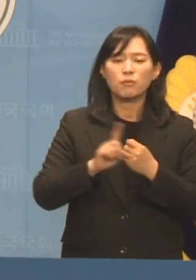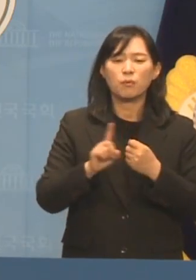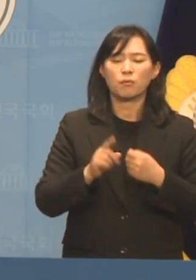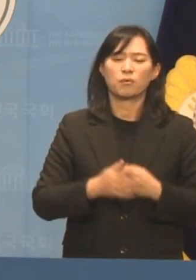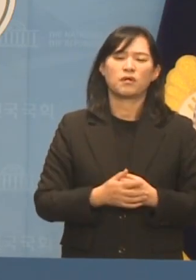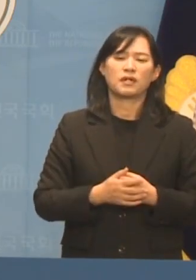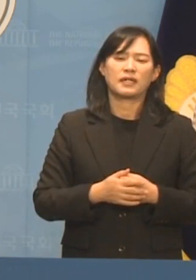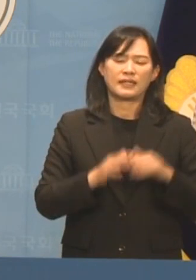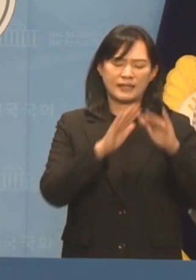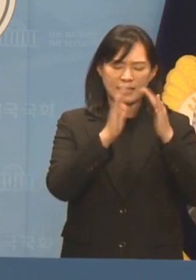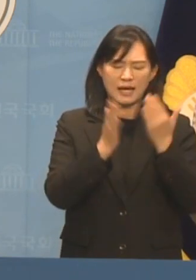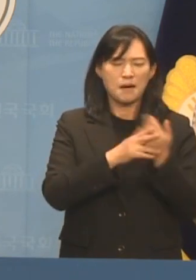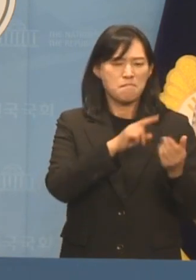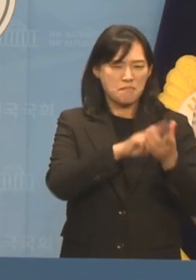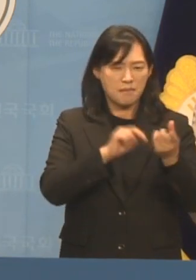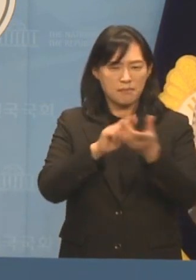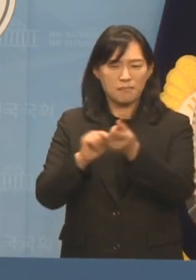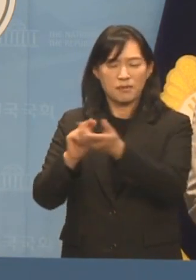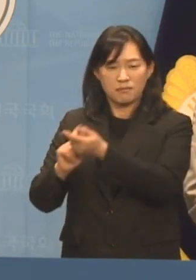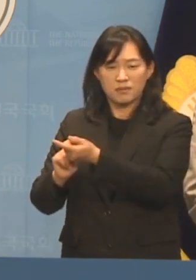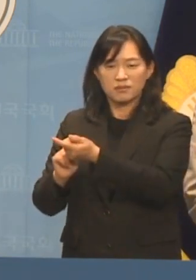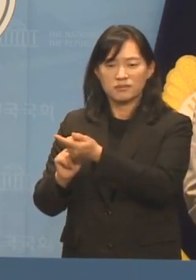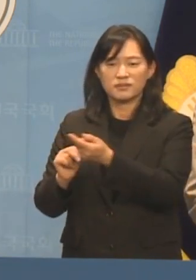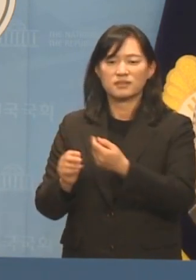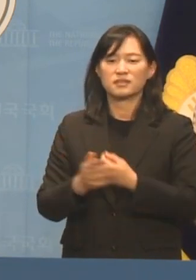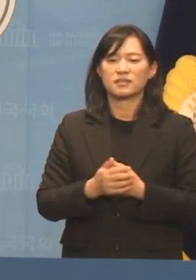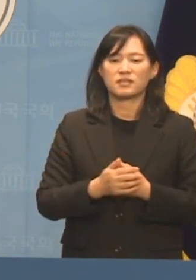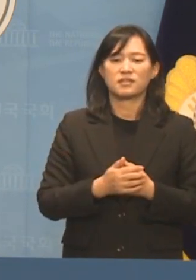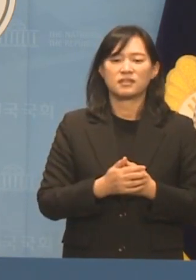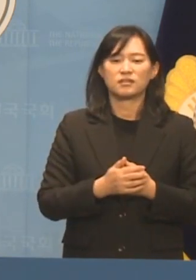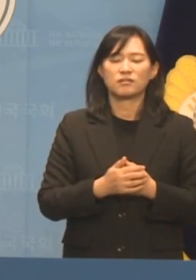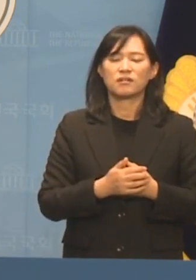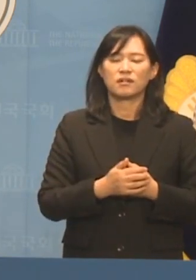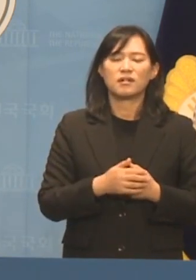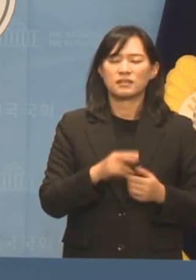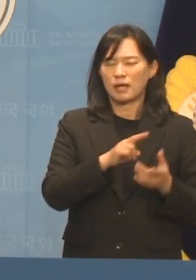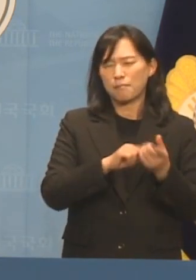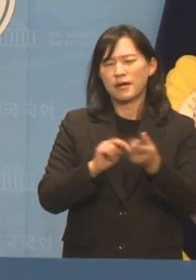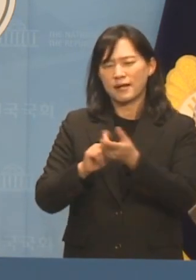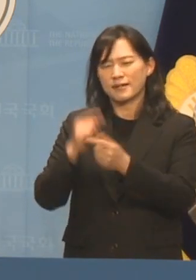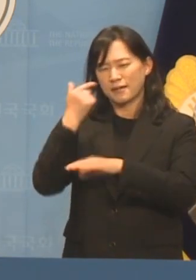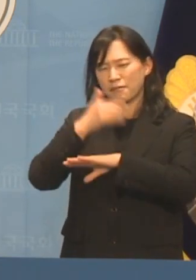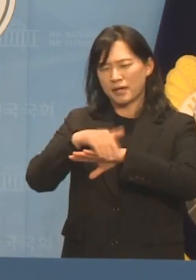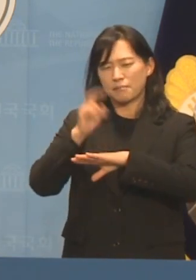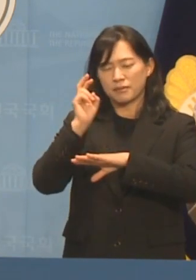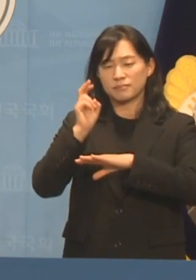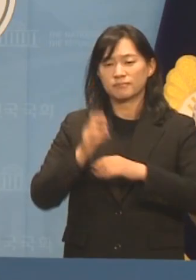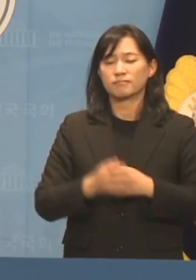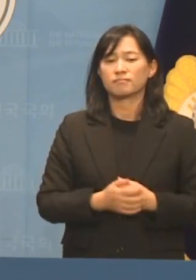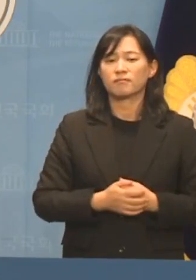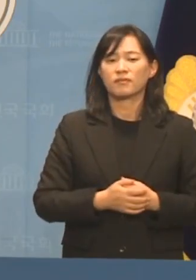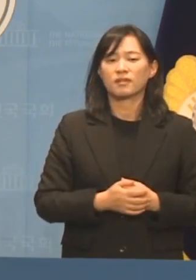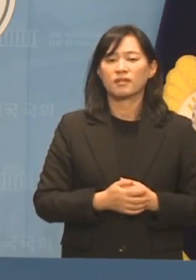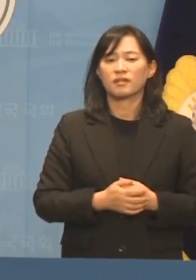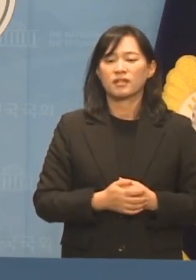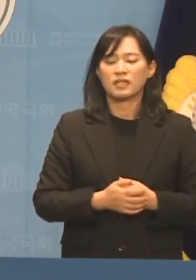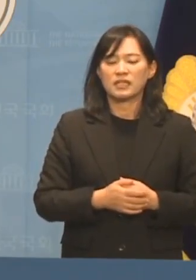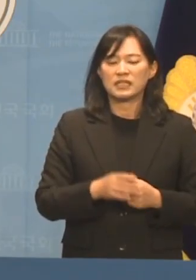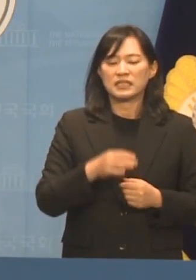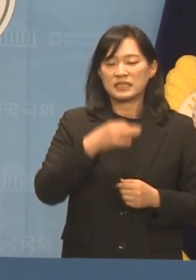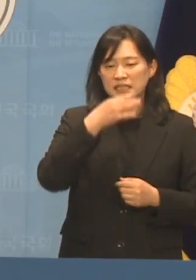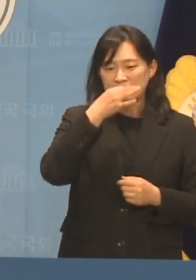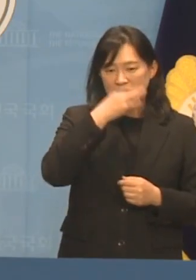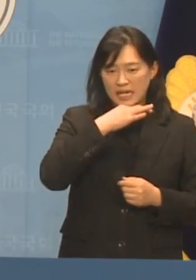시감자까지 다 탈탈 털어서 식사를 했다 이렇게 표현해야 될 것 같습니다. 단기 차익 실현을